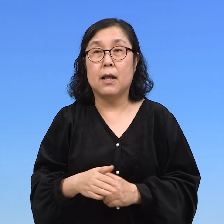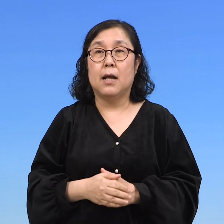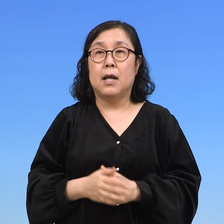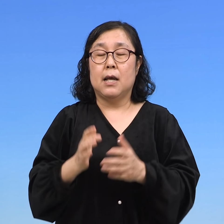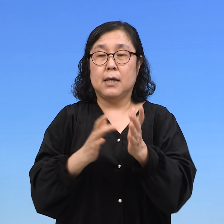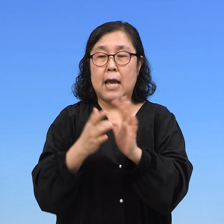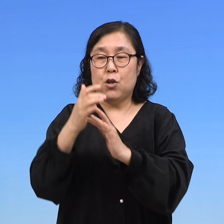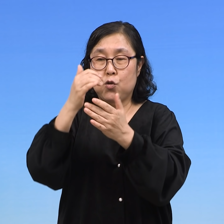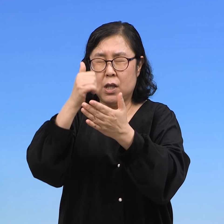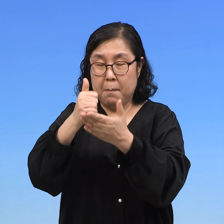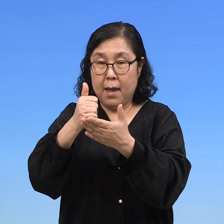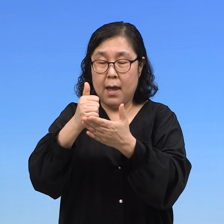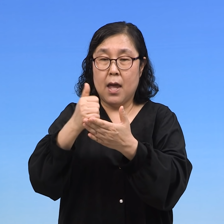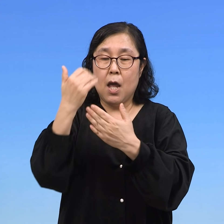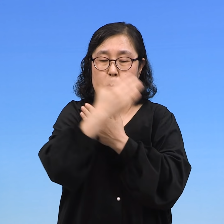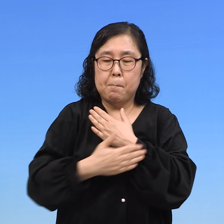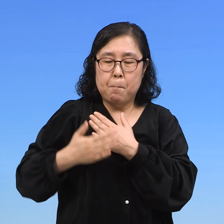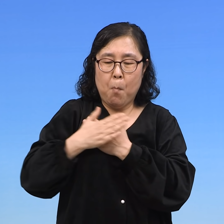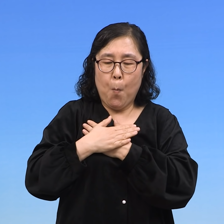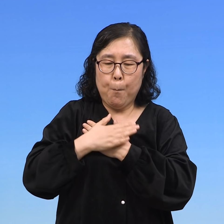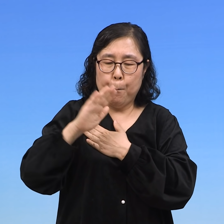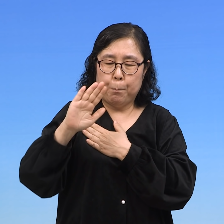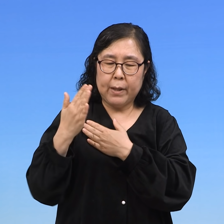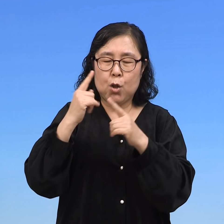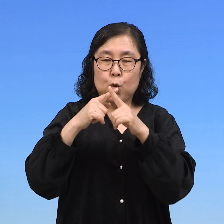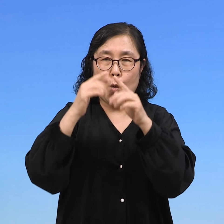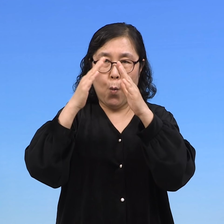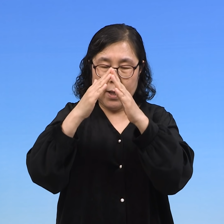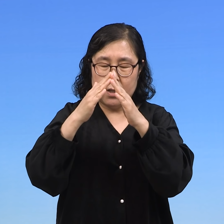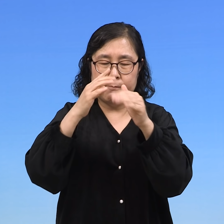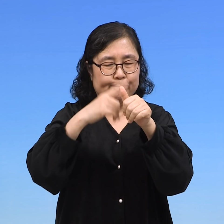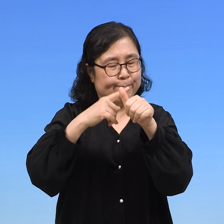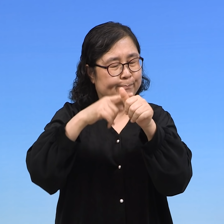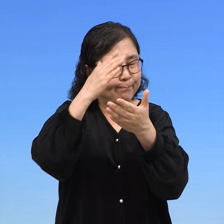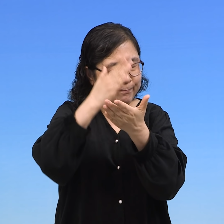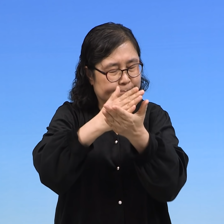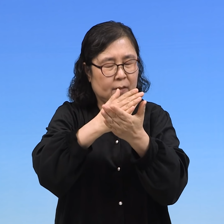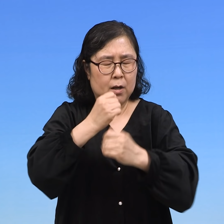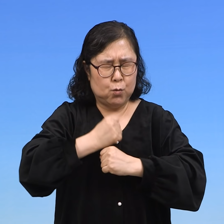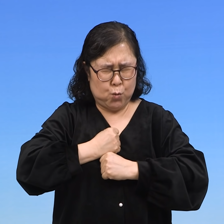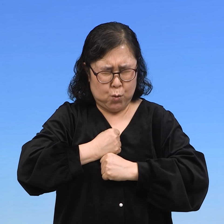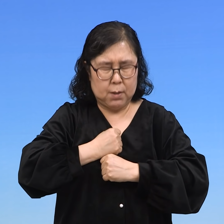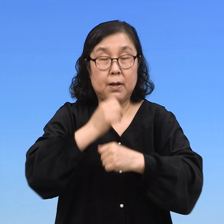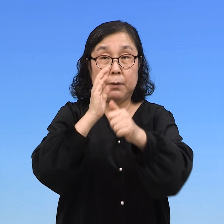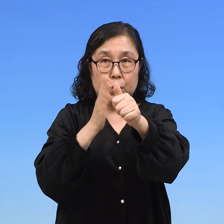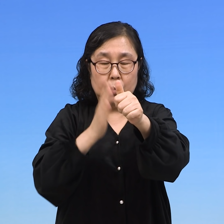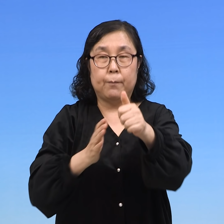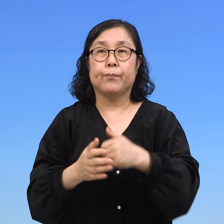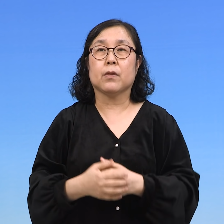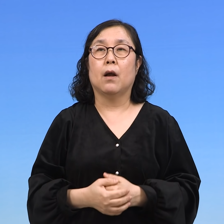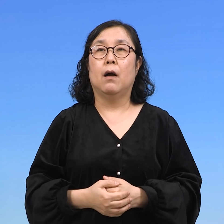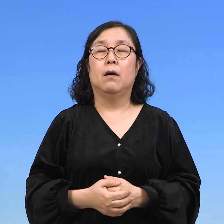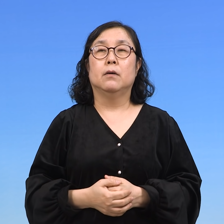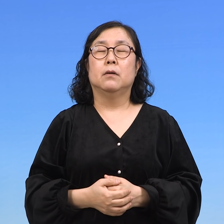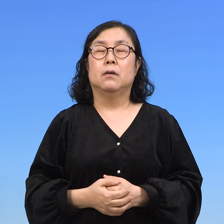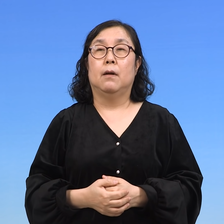주님의 몸된 교회에 대해서는 조심하셔야 됩니다 진짜 조심하셔야 됩니다